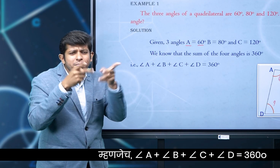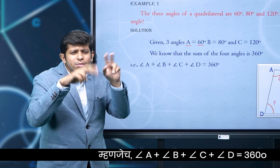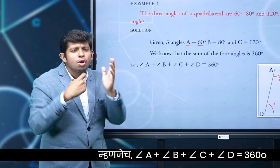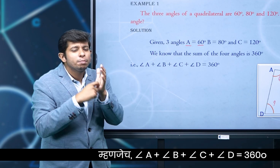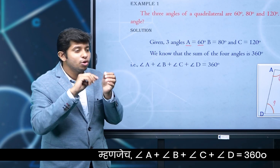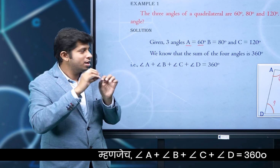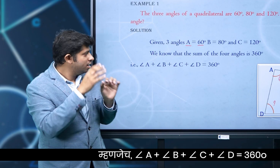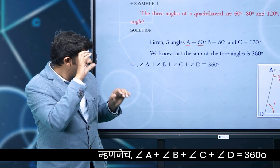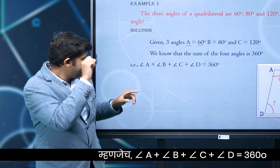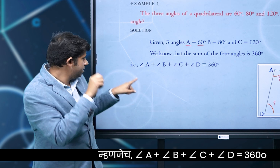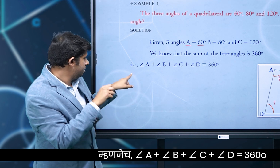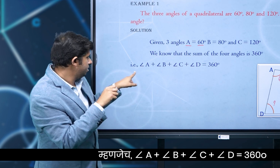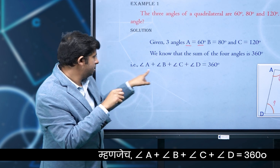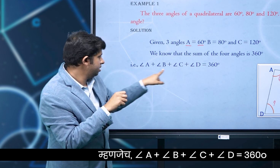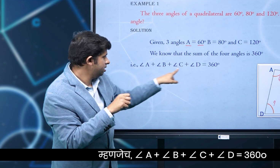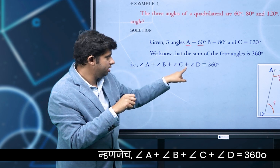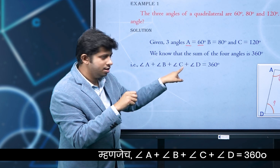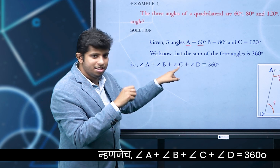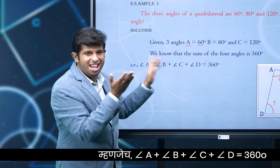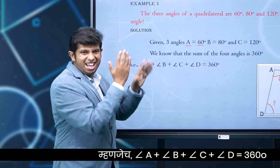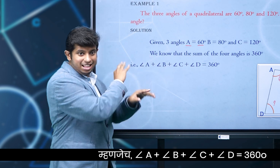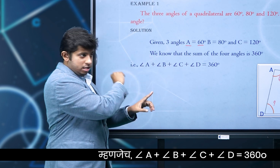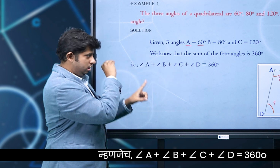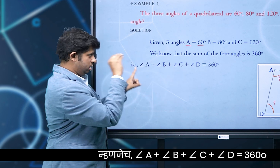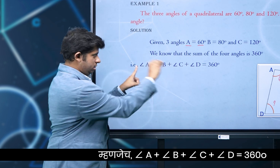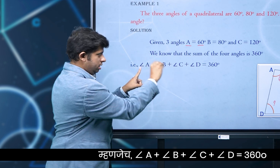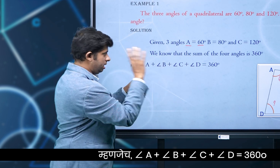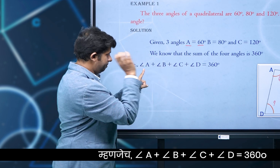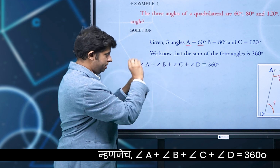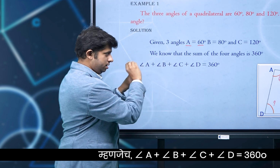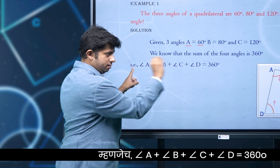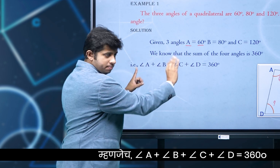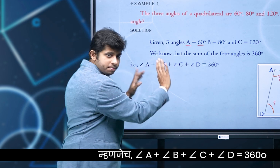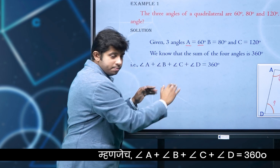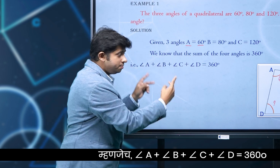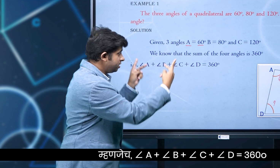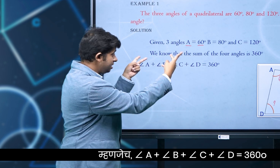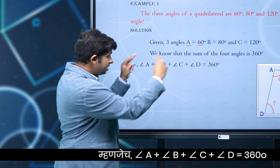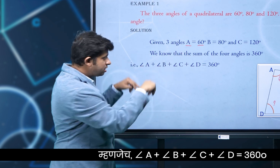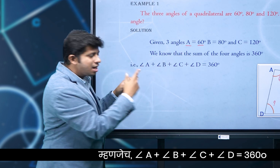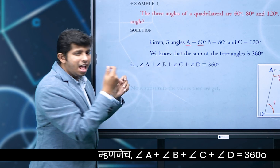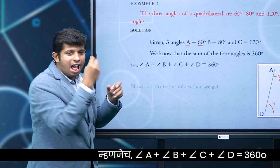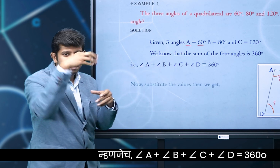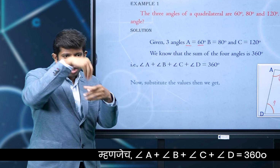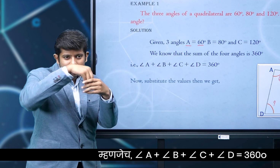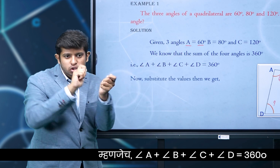म्हणजे अँगल A प्लस अँगल B प्लस अँगल C प्लस अँगल D इज इक्वल्स टू 360 डिग्रीज.